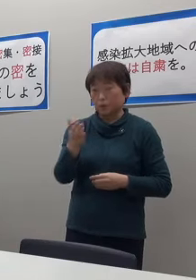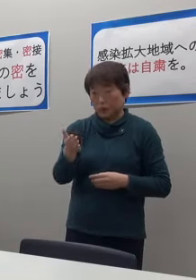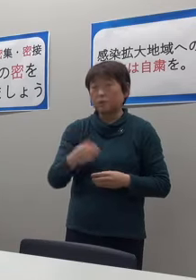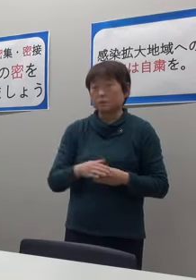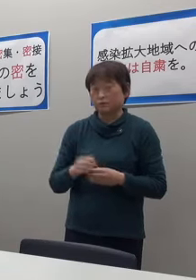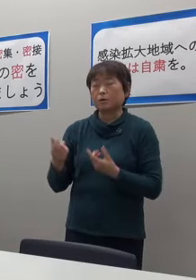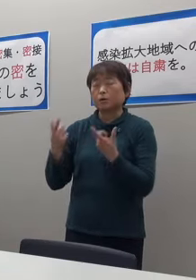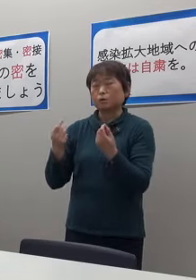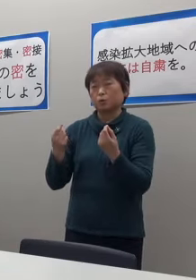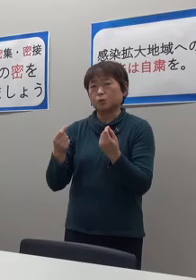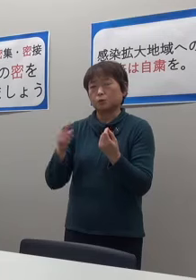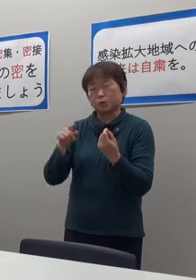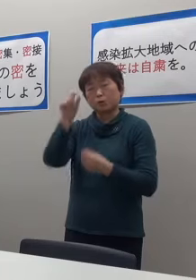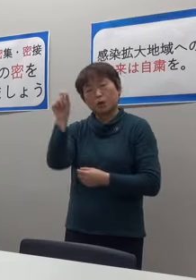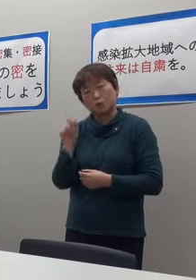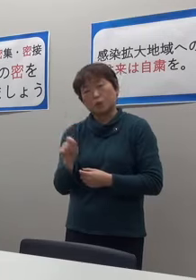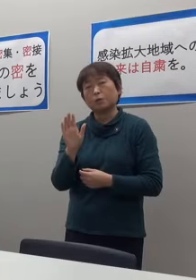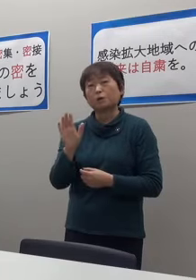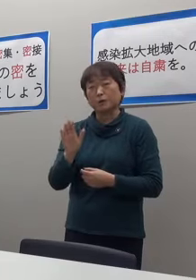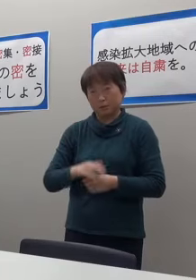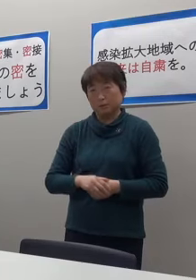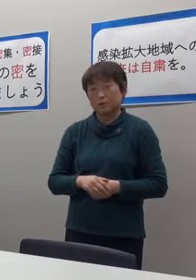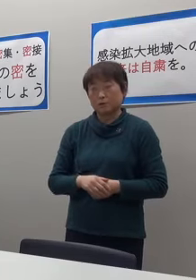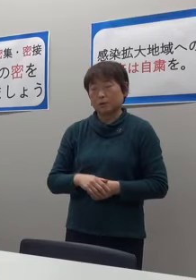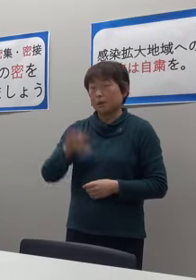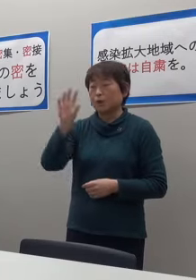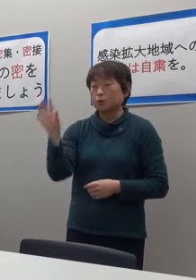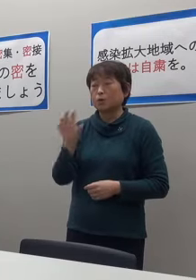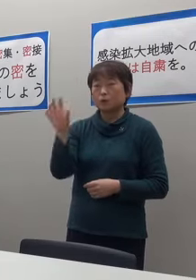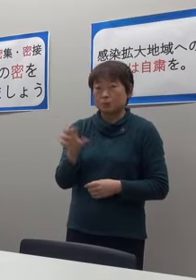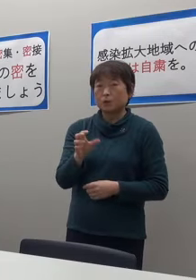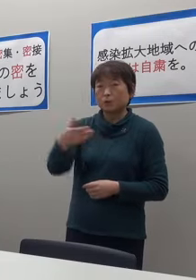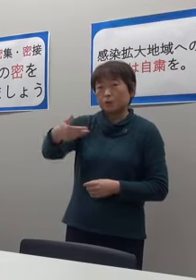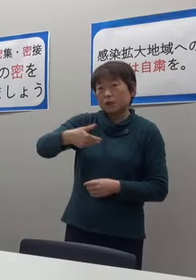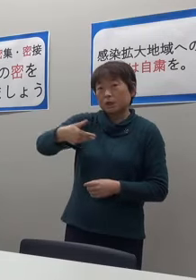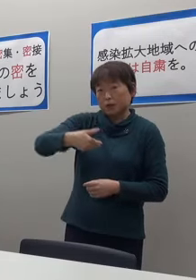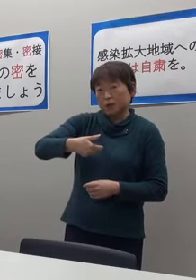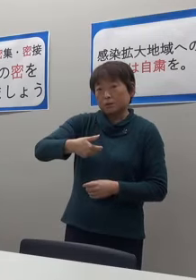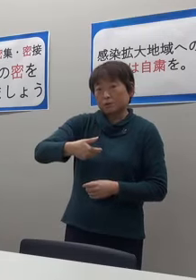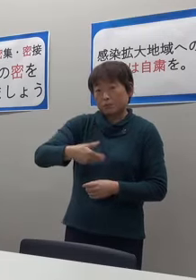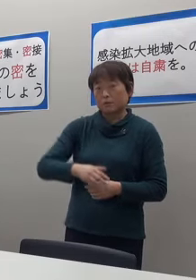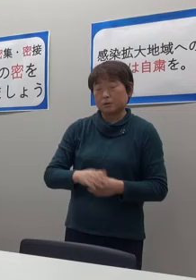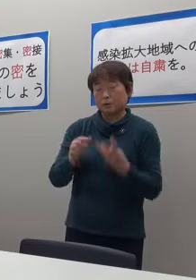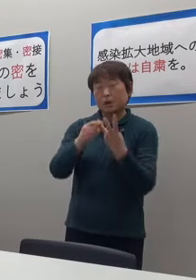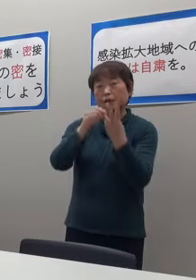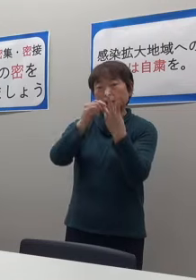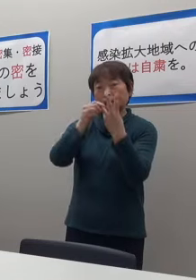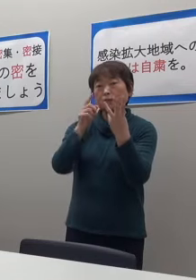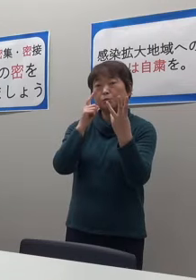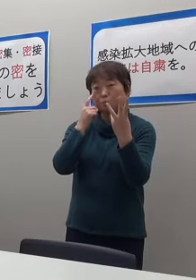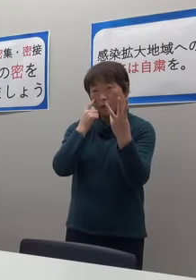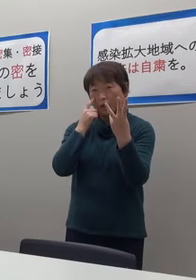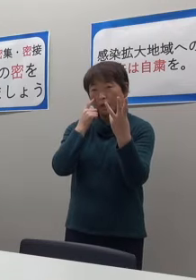まあ、今日は速報という話ではありましたけど、まあ、何度も何度も申し訳ないんですけど、3年目の会見はおとといだったと思うんですが、その3年目の方 の市外、県